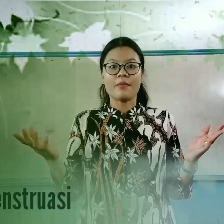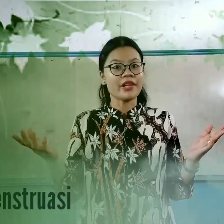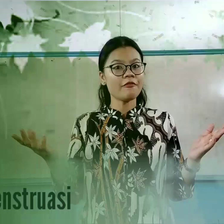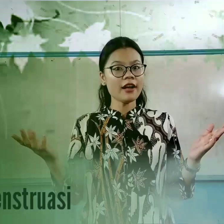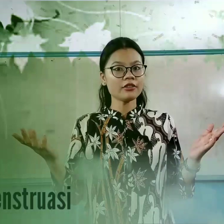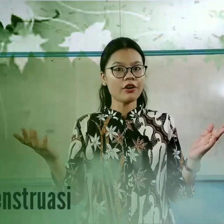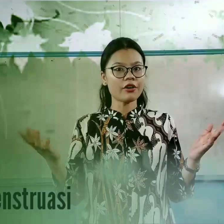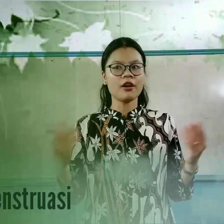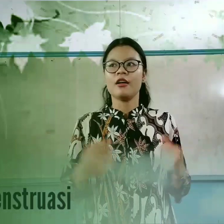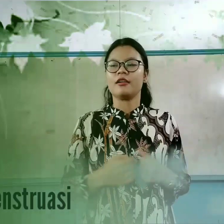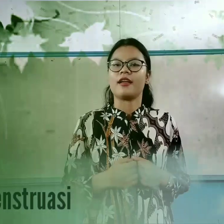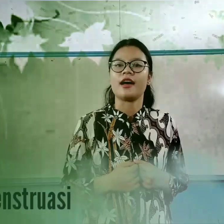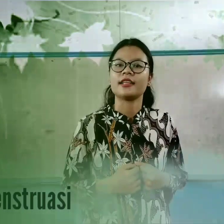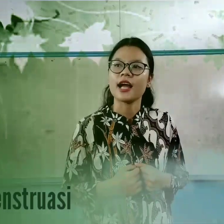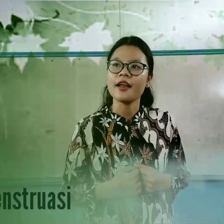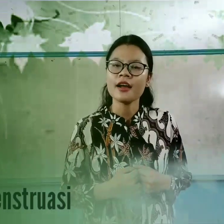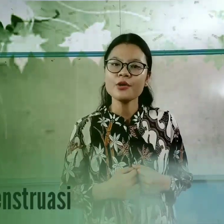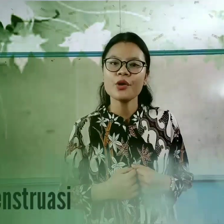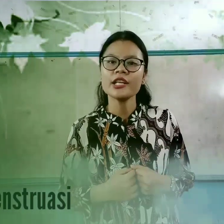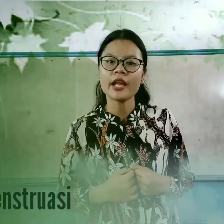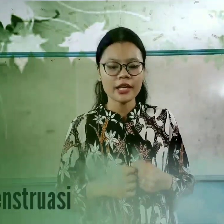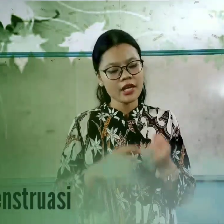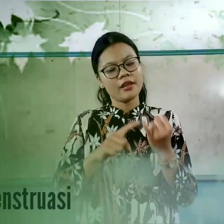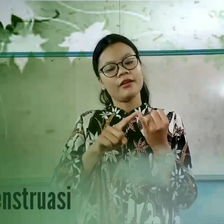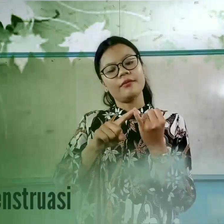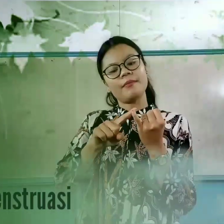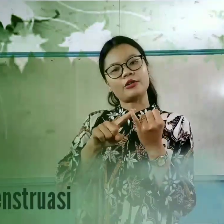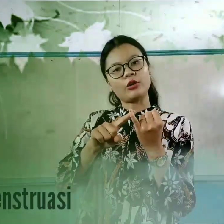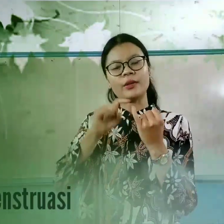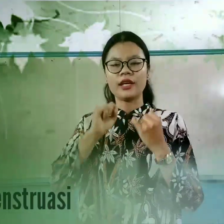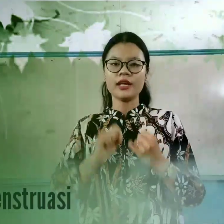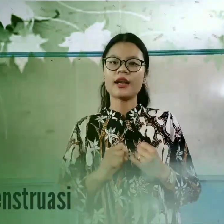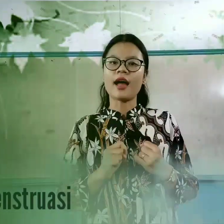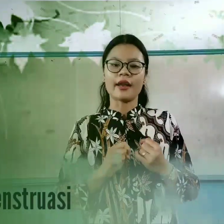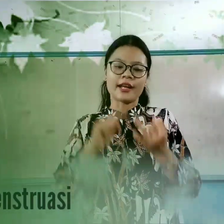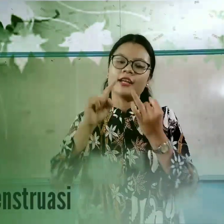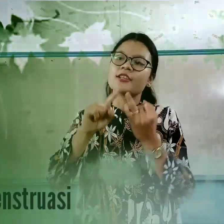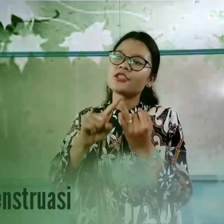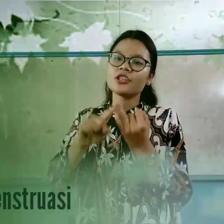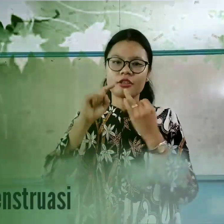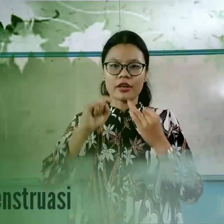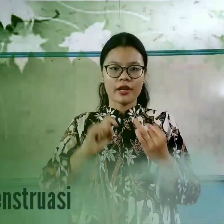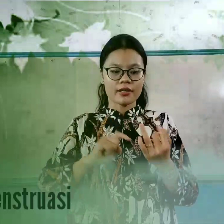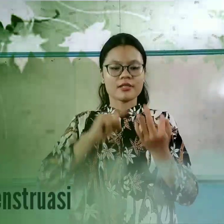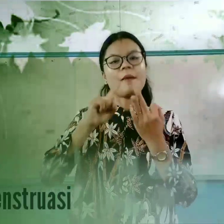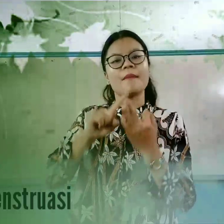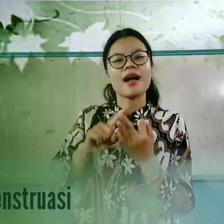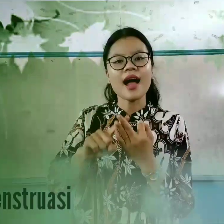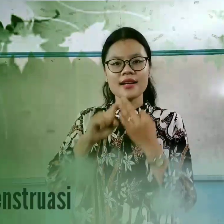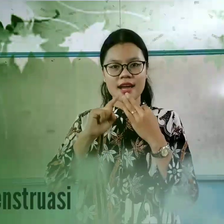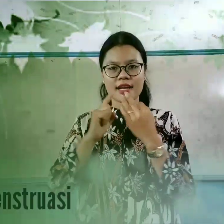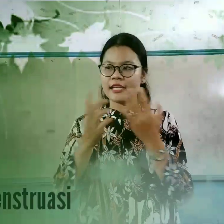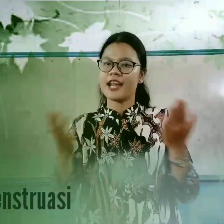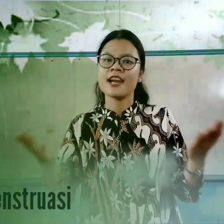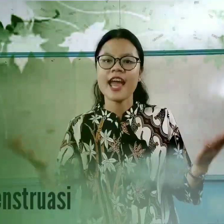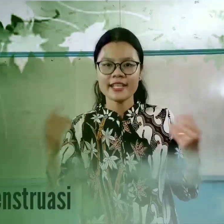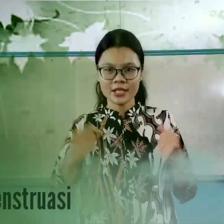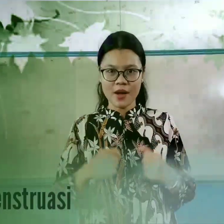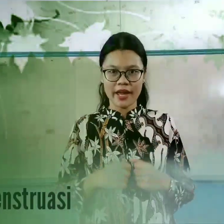banyak faktor. Nah, terkadang kan wanita ini faktor pikiran, stres, makanan, dan lain